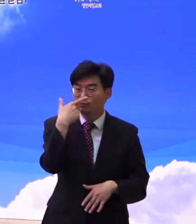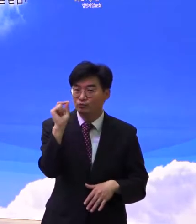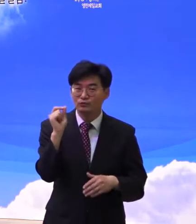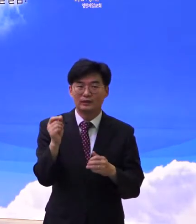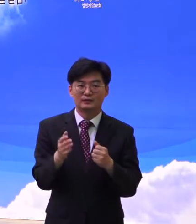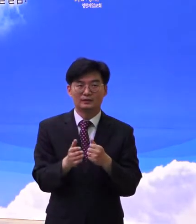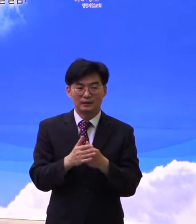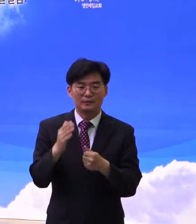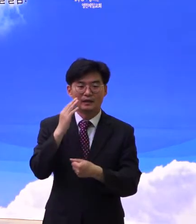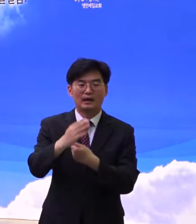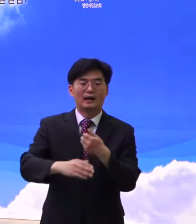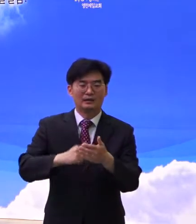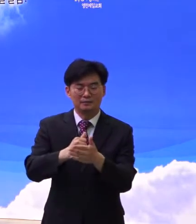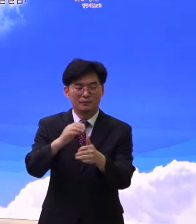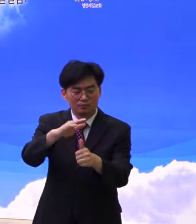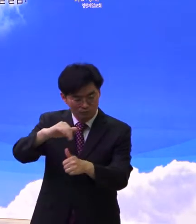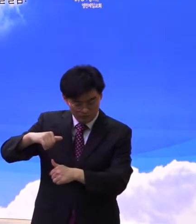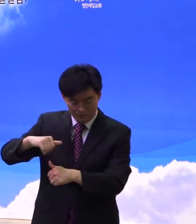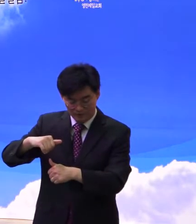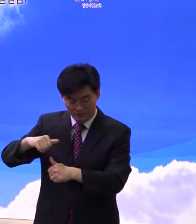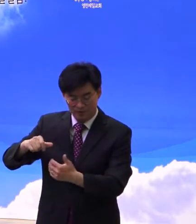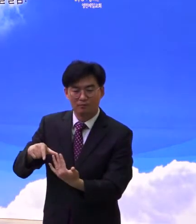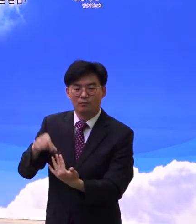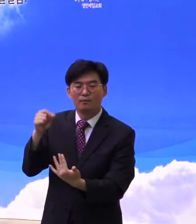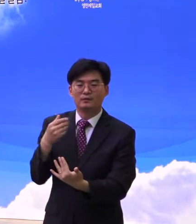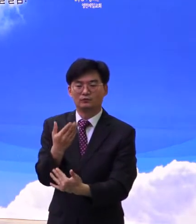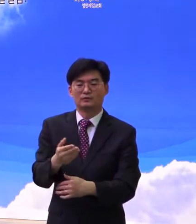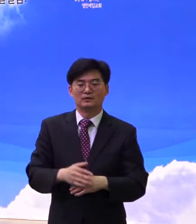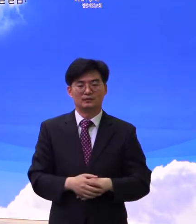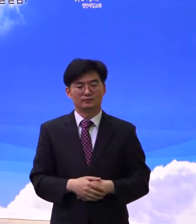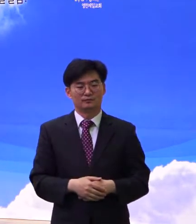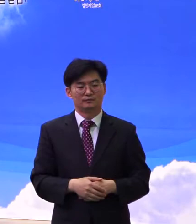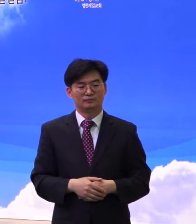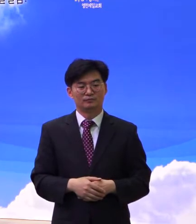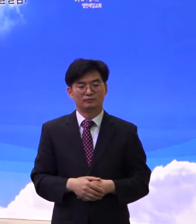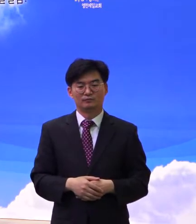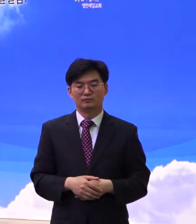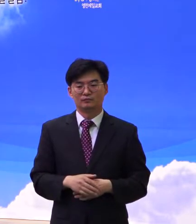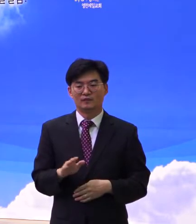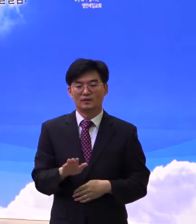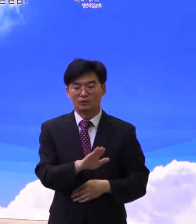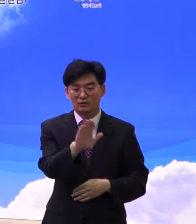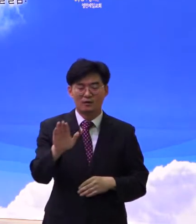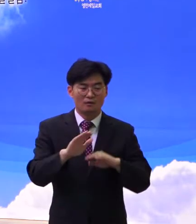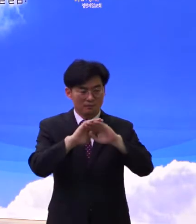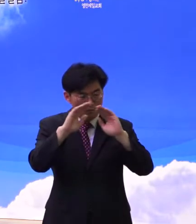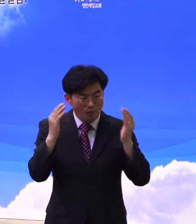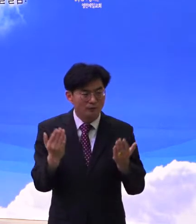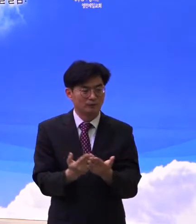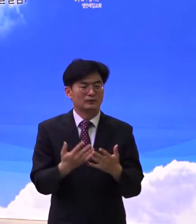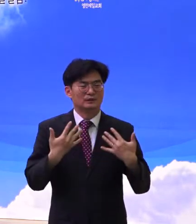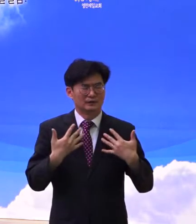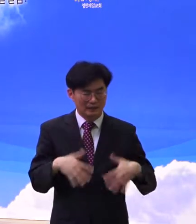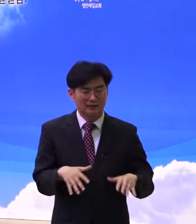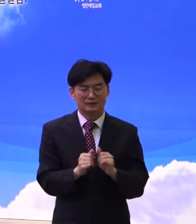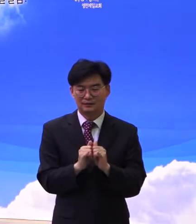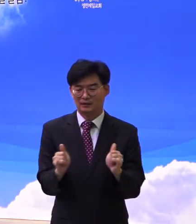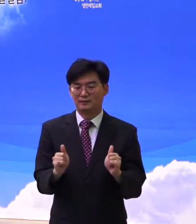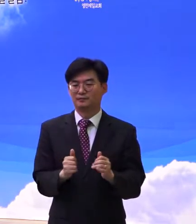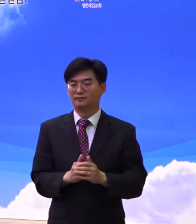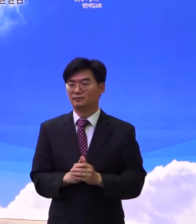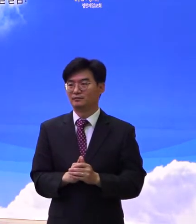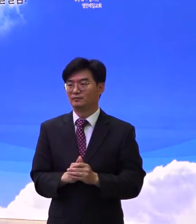통해 하나님의 일을 하시기를 원하신다고 하는 것입니다. 저와 여러분은 다 이런 사람들이었습니다.